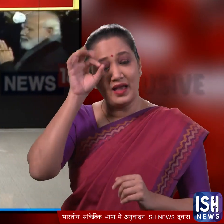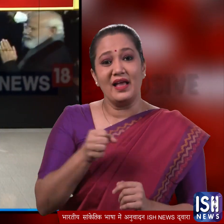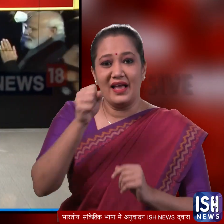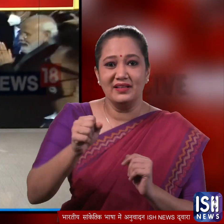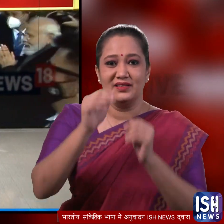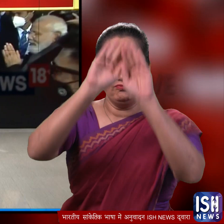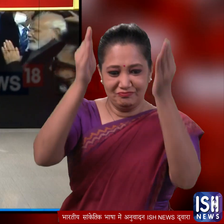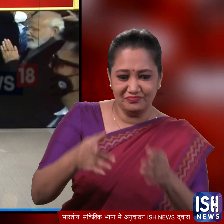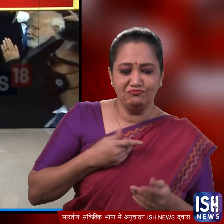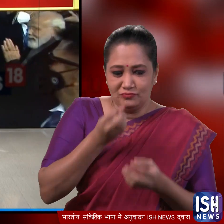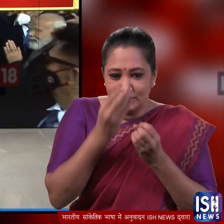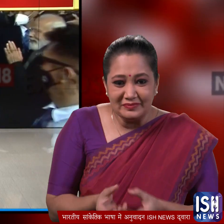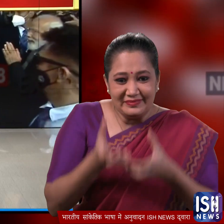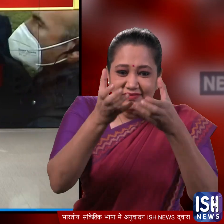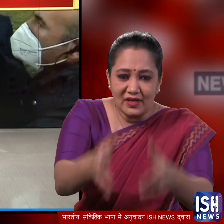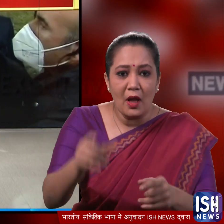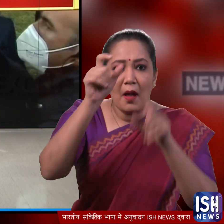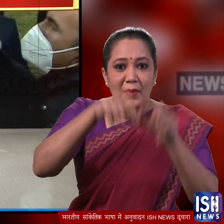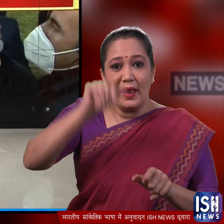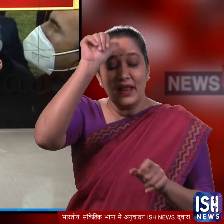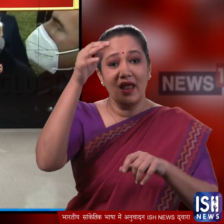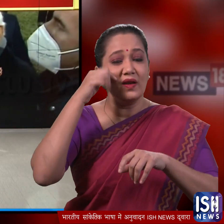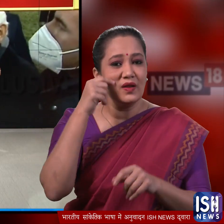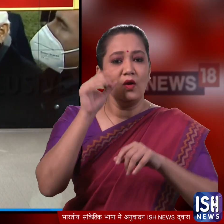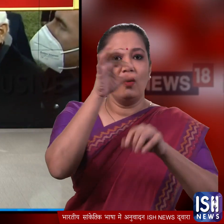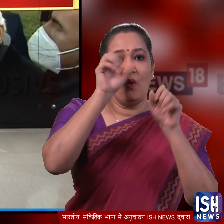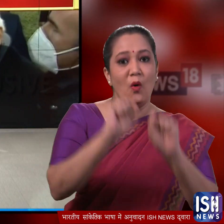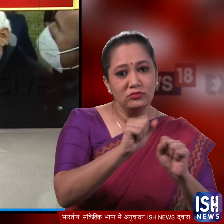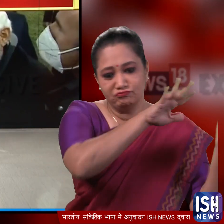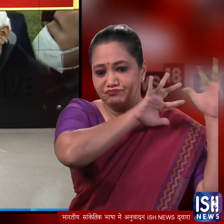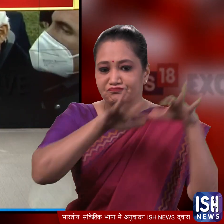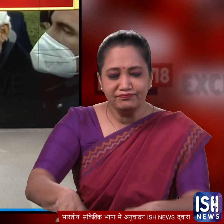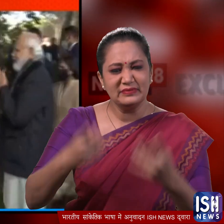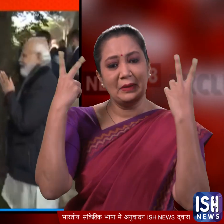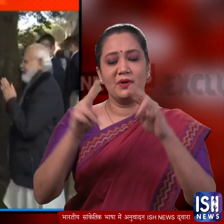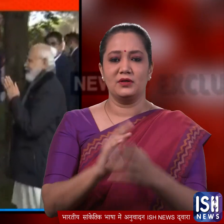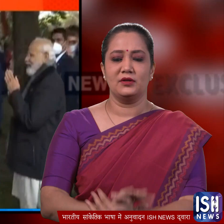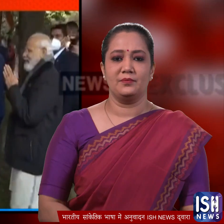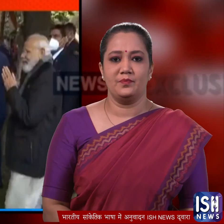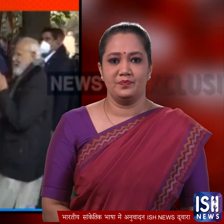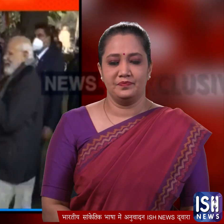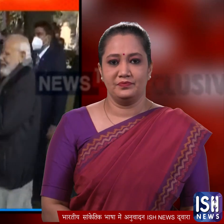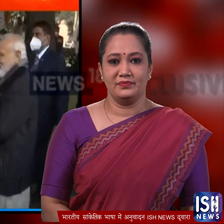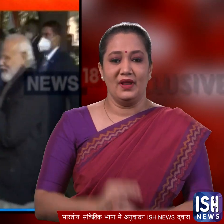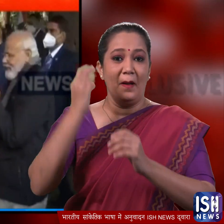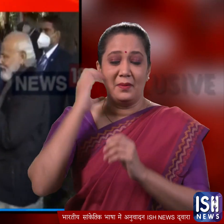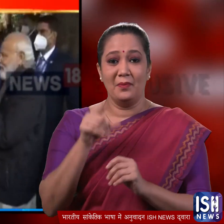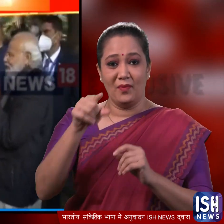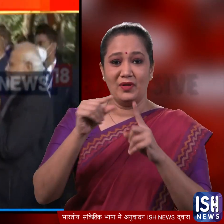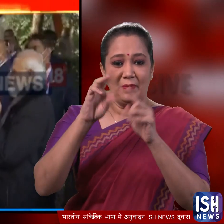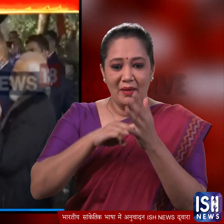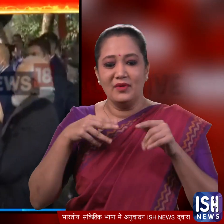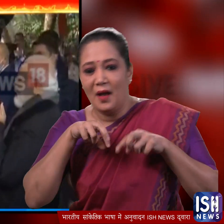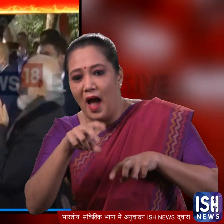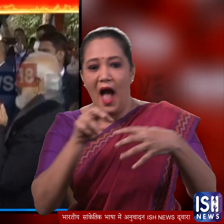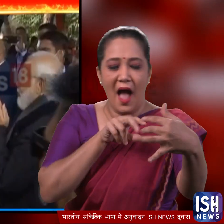की प्रतिमा पर श्रद्धांजलि अर्पित करने पहुंचे तो वहां रहने वाले भारतीयों की भारी भीड़ उमड़ गई। और जैसे ही प्रधानमंत्री उस